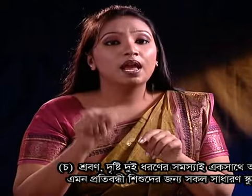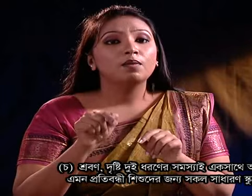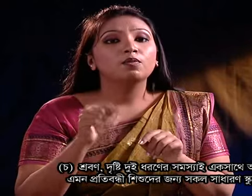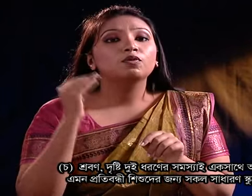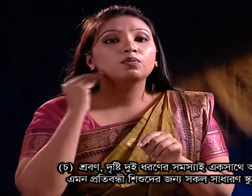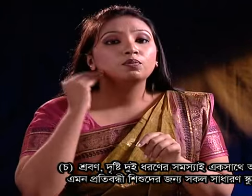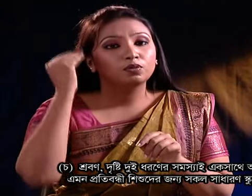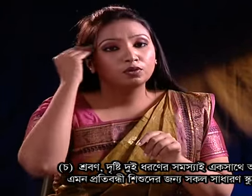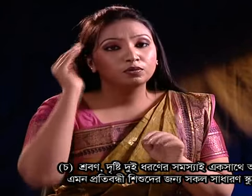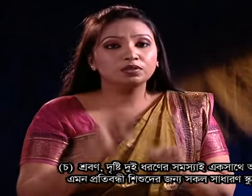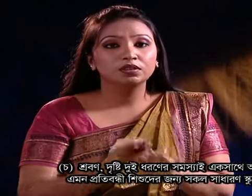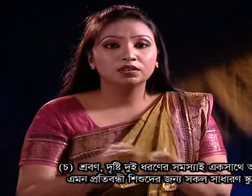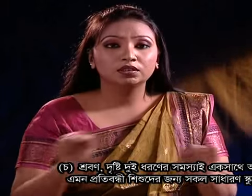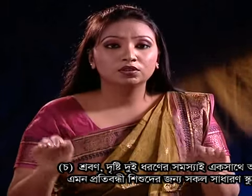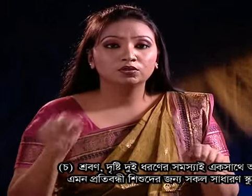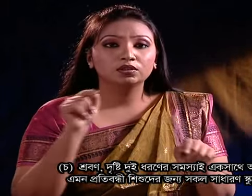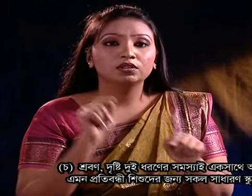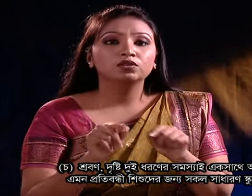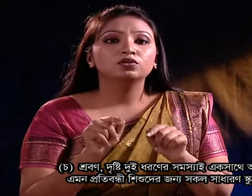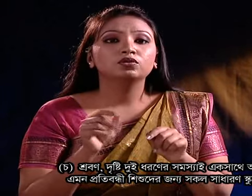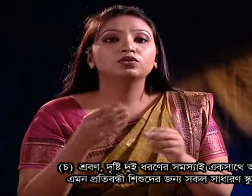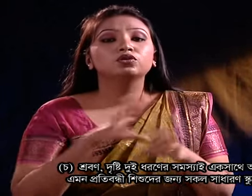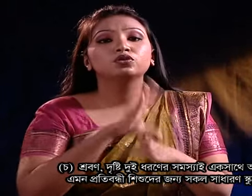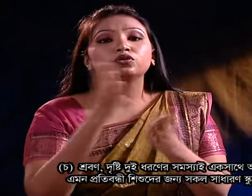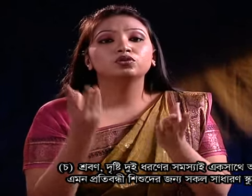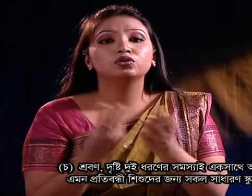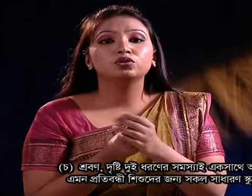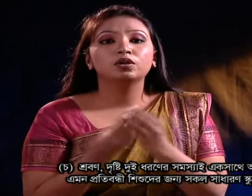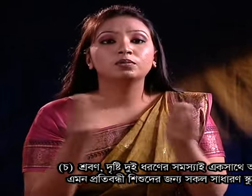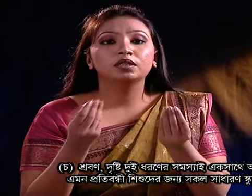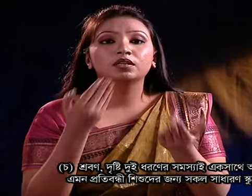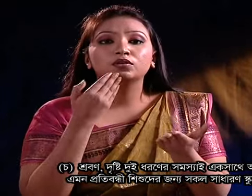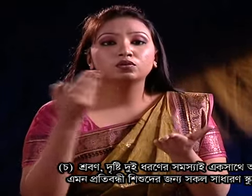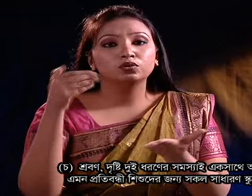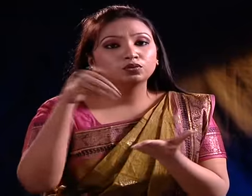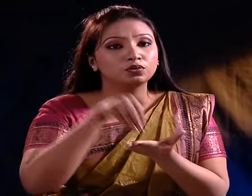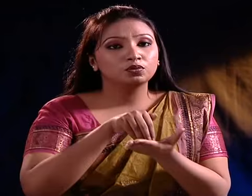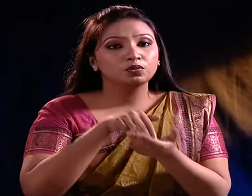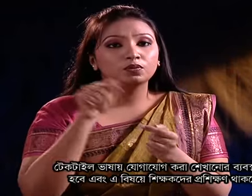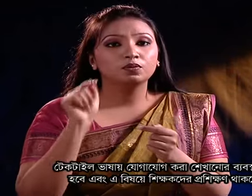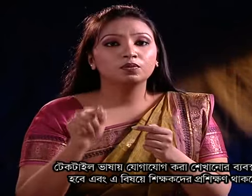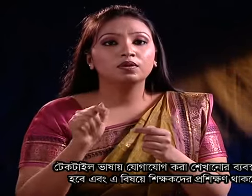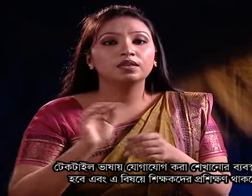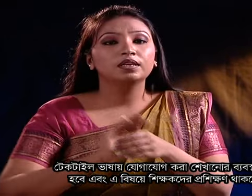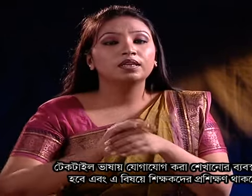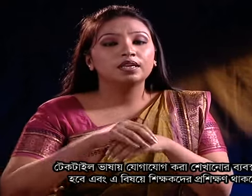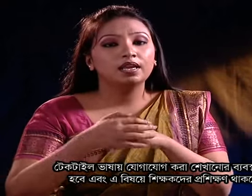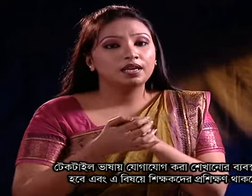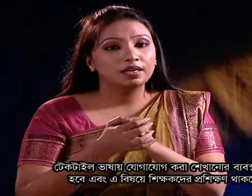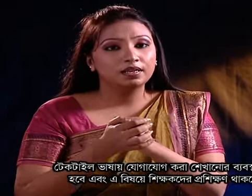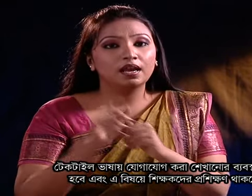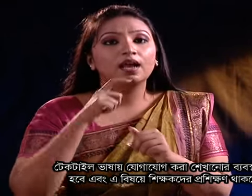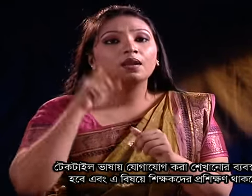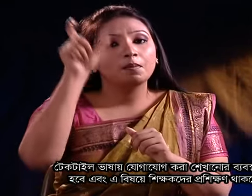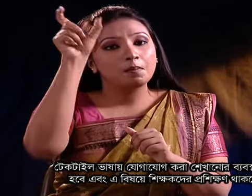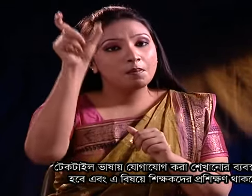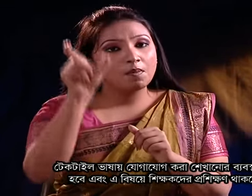এমন প্রতিবন্ধী শিশুদের জন্য সকল সাধারণ স্কুলে টেকটাইল ভাষায় যোগাযোগ